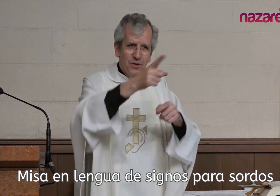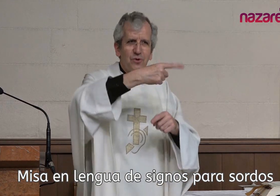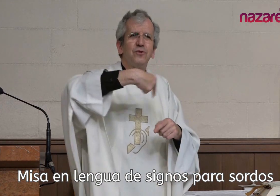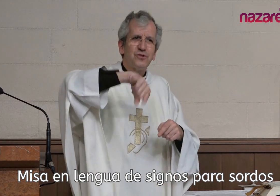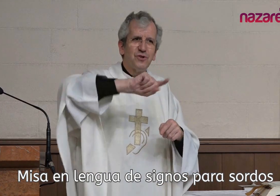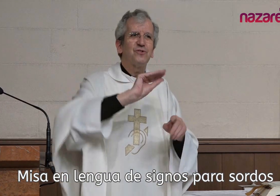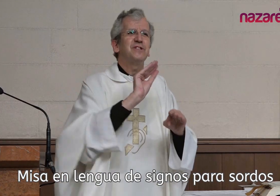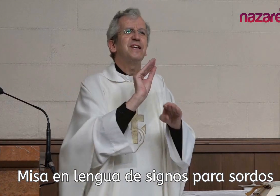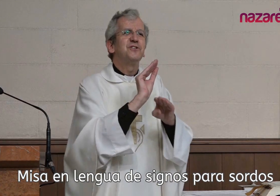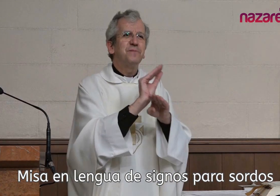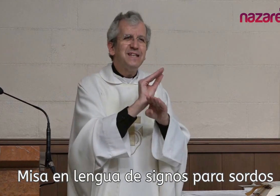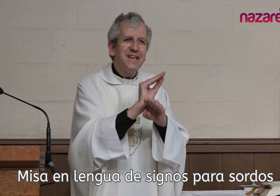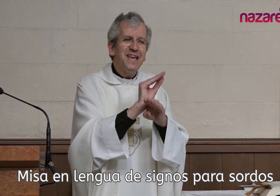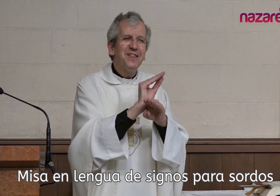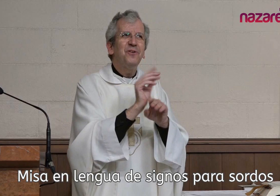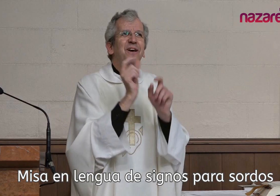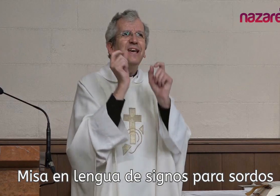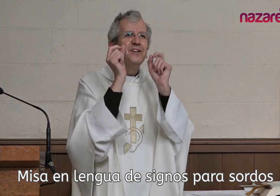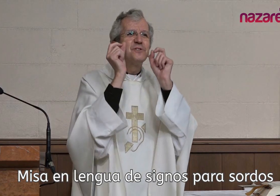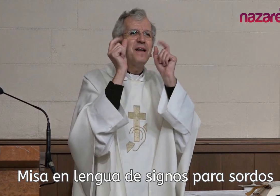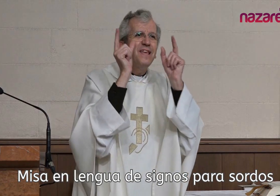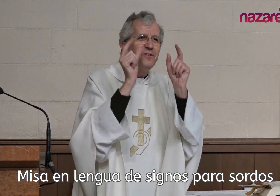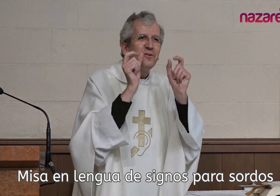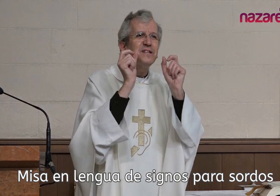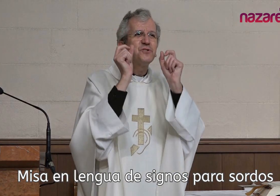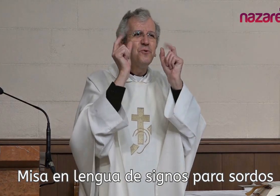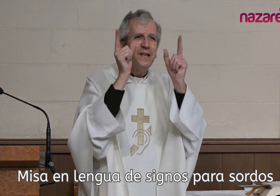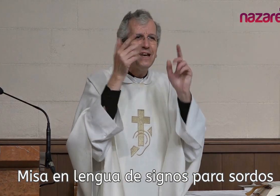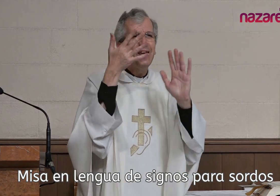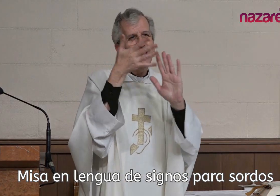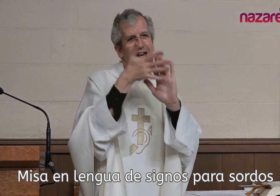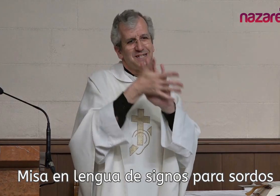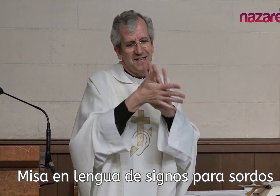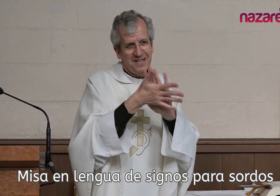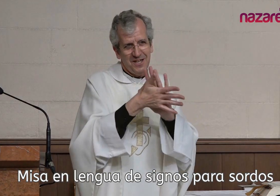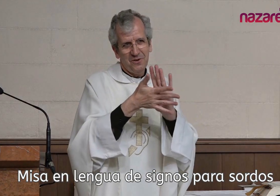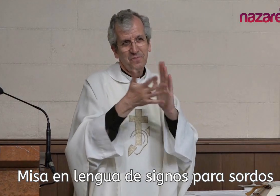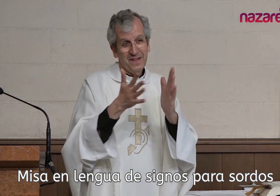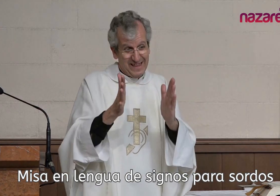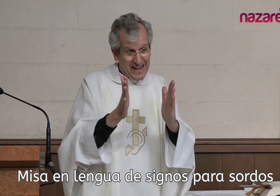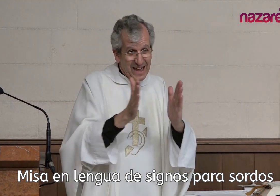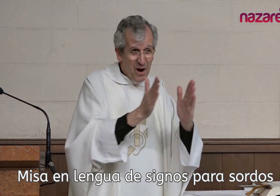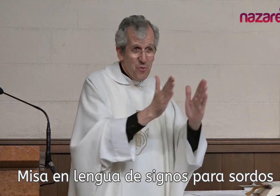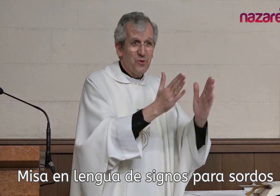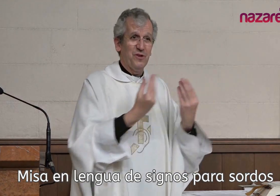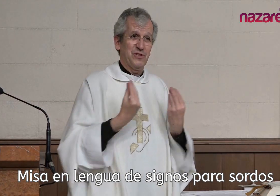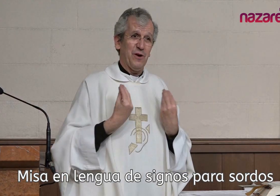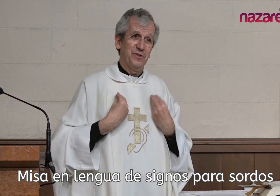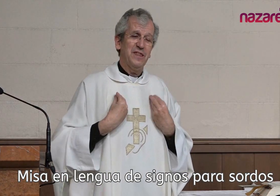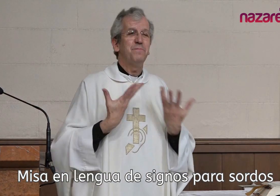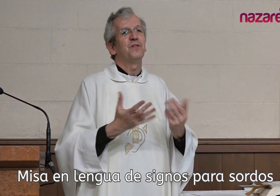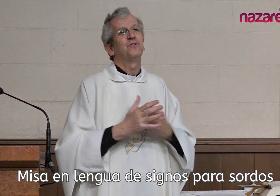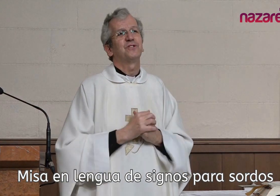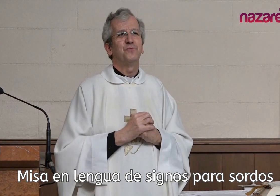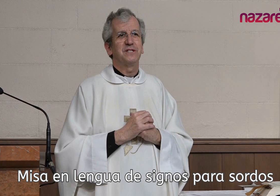camino con nosotros y nos va enseñando y nos va haciendo descubrir el sentido de cada uno de los acontecimientos de nuestra